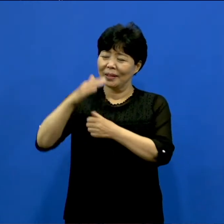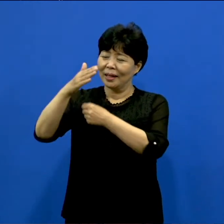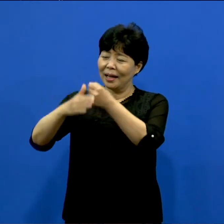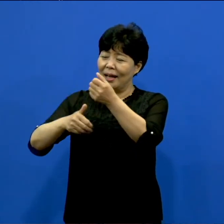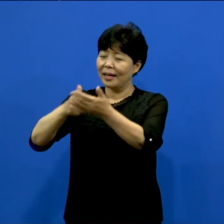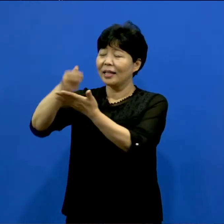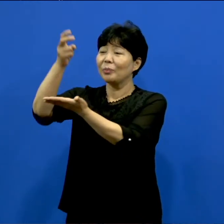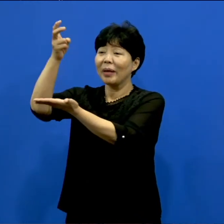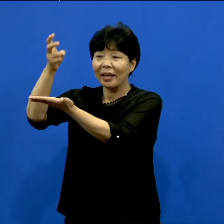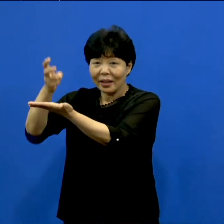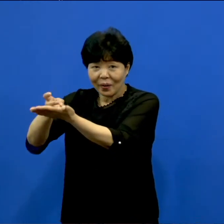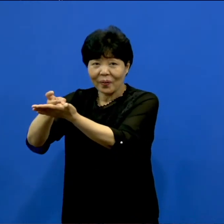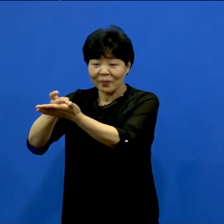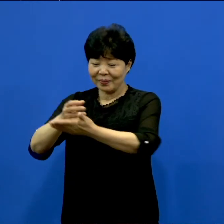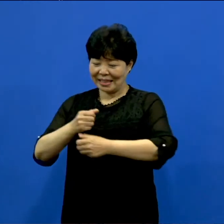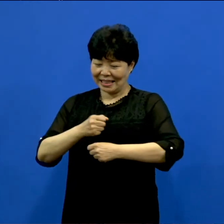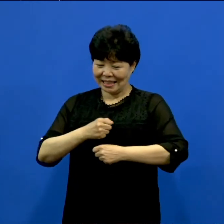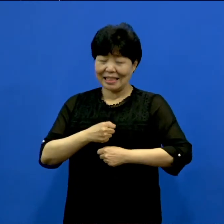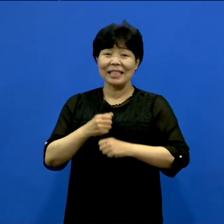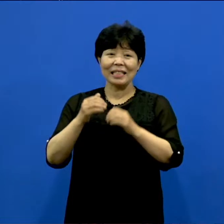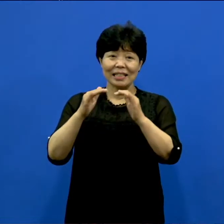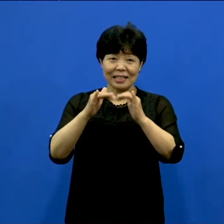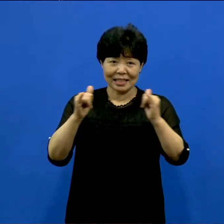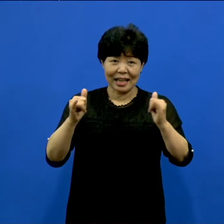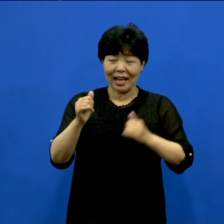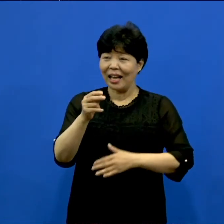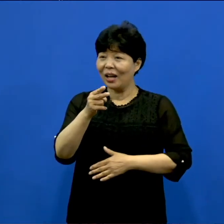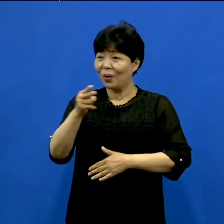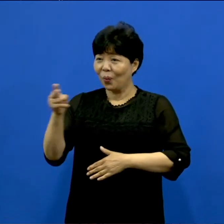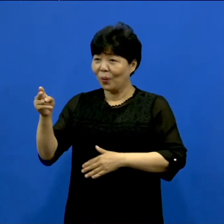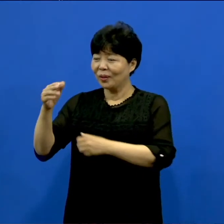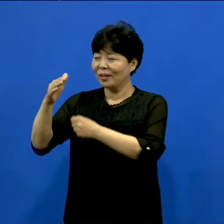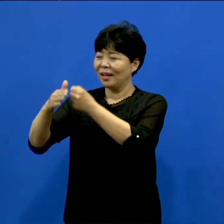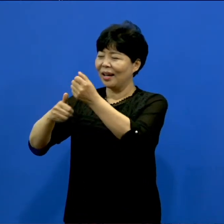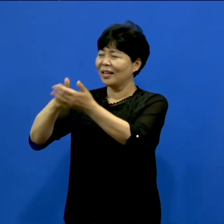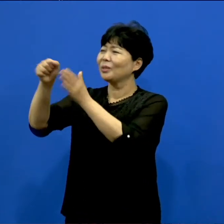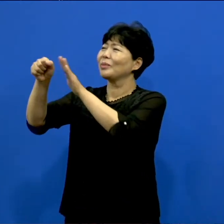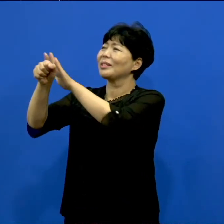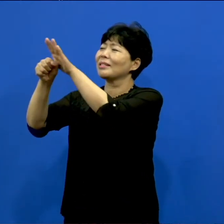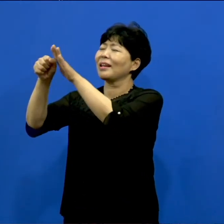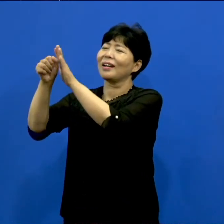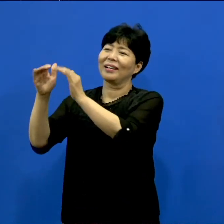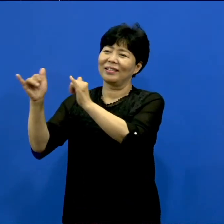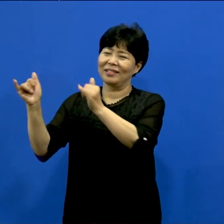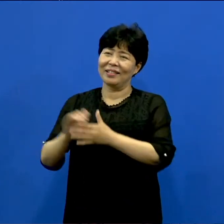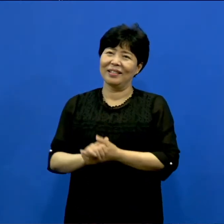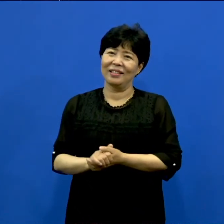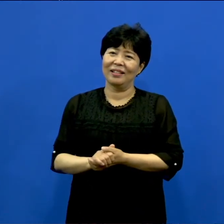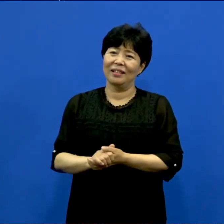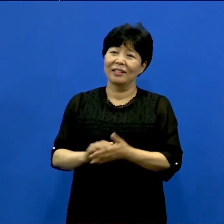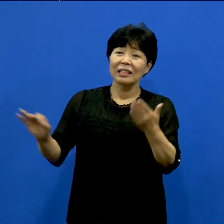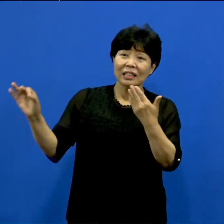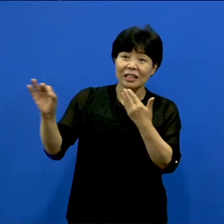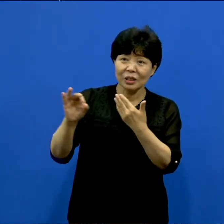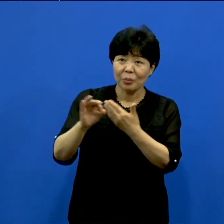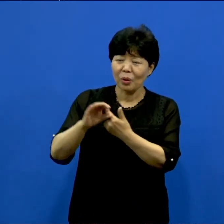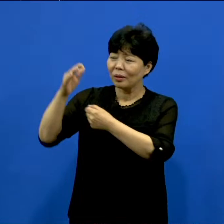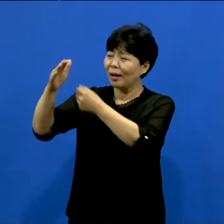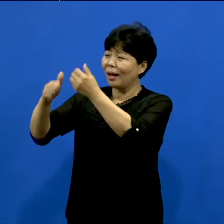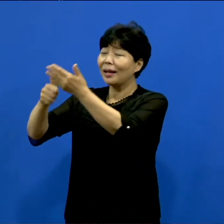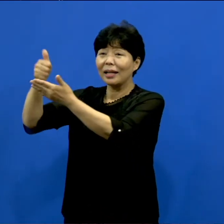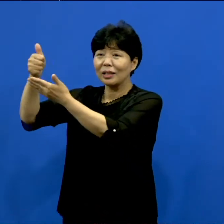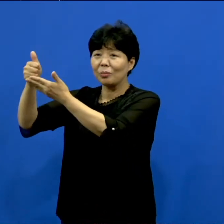나의 계명을 지키는 자라야 나를 사랑한다. 나를 사랑하는 자는 내 아버지께 사랑을 받을 것이요 나도 그를